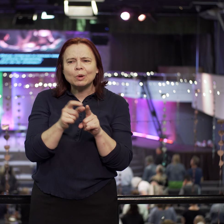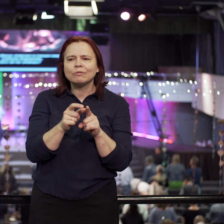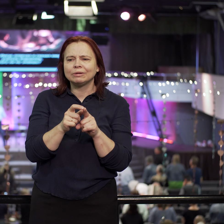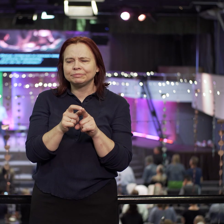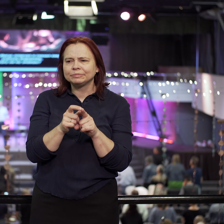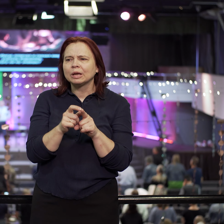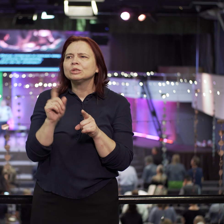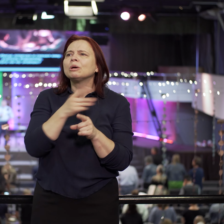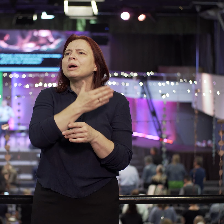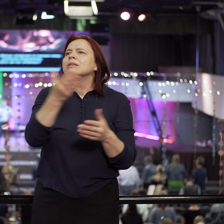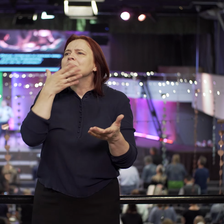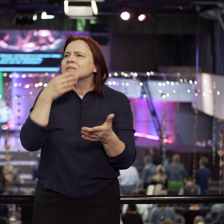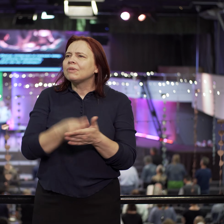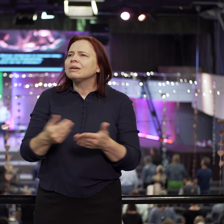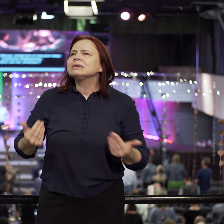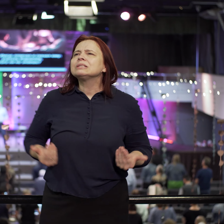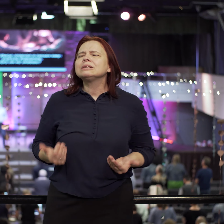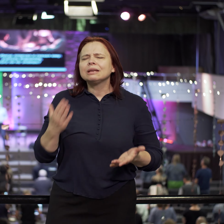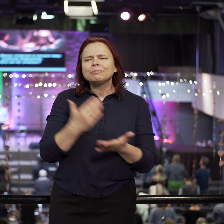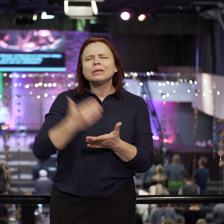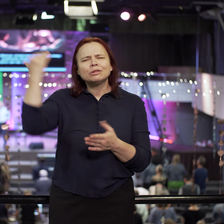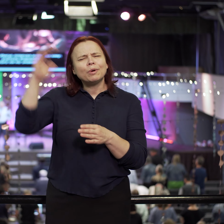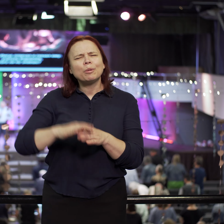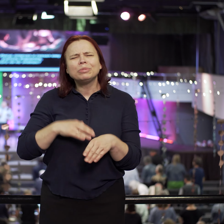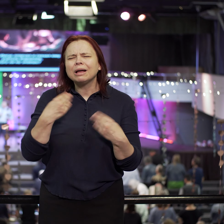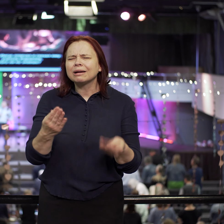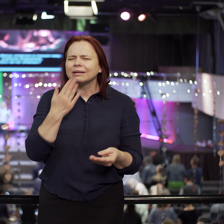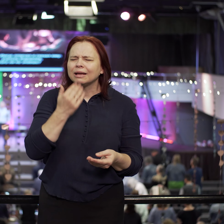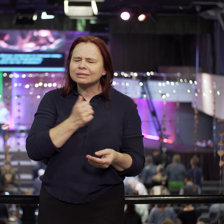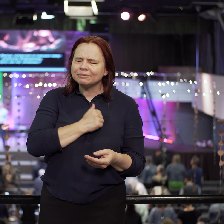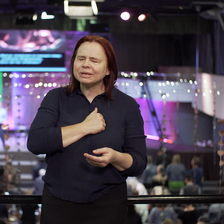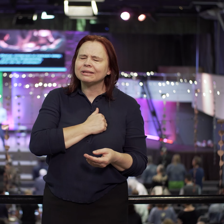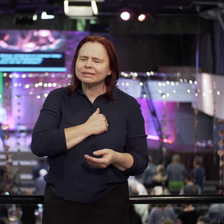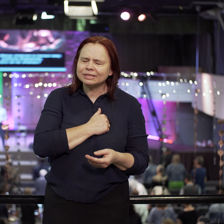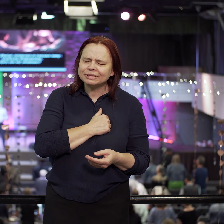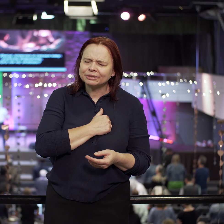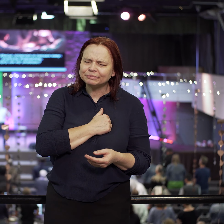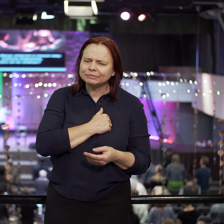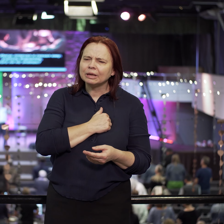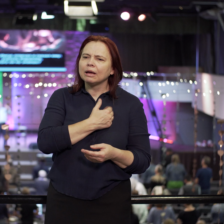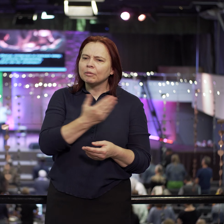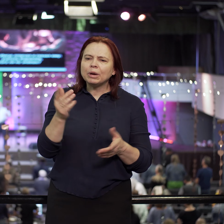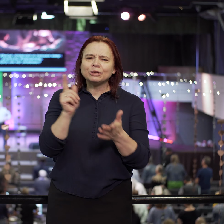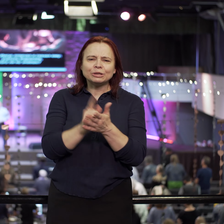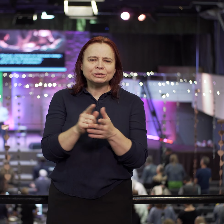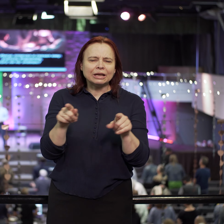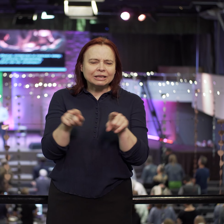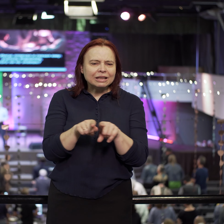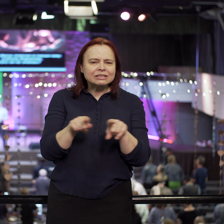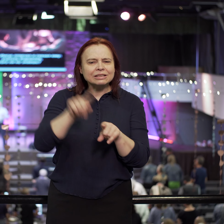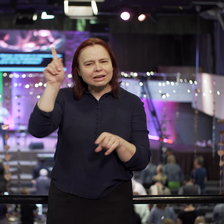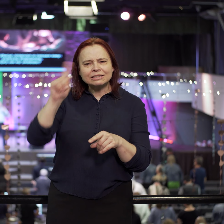чтобы нам в своей жизни иметь Твою благодать и милость. Мы должны, как израильский народ, приходить к Тебе на